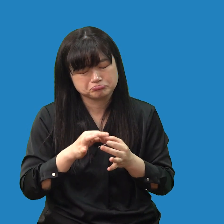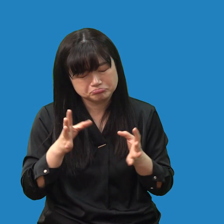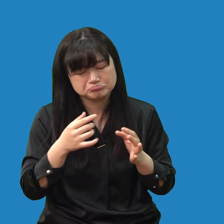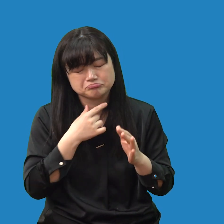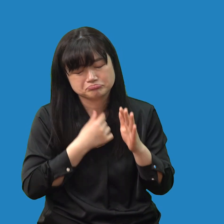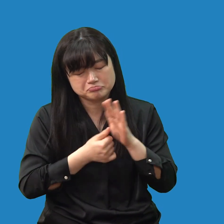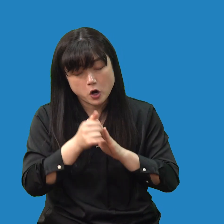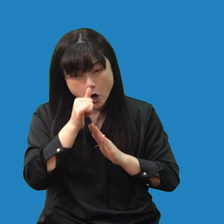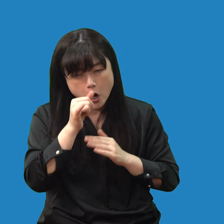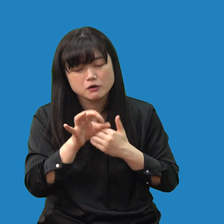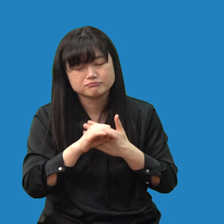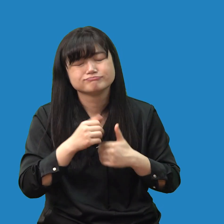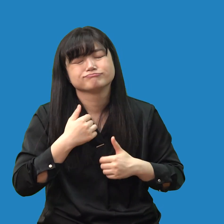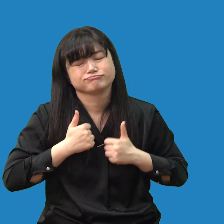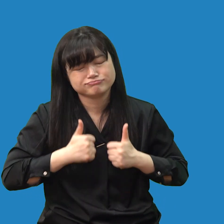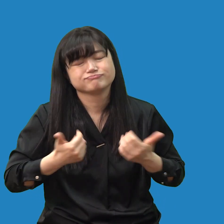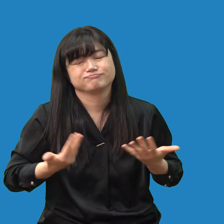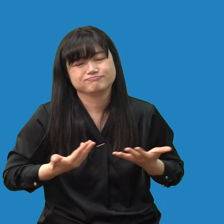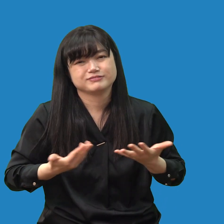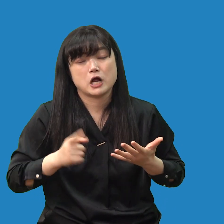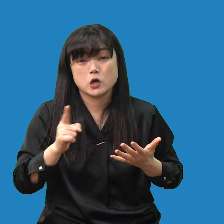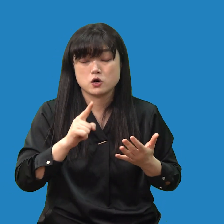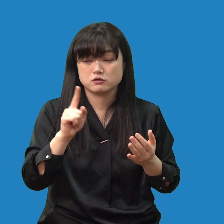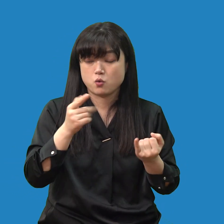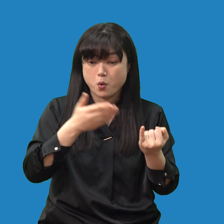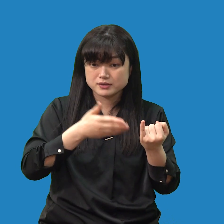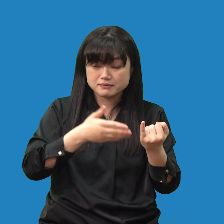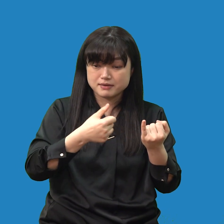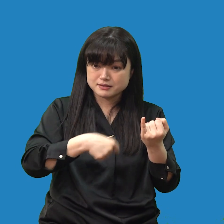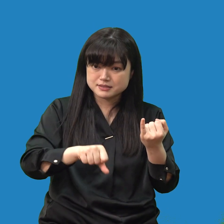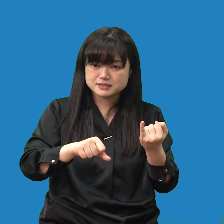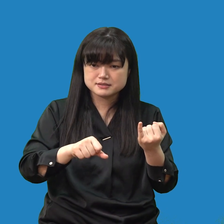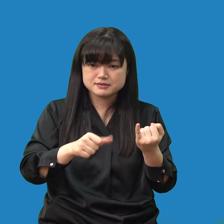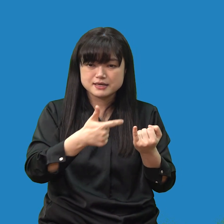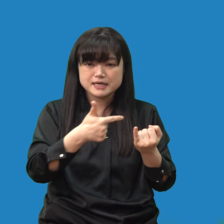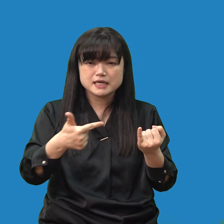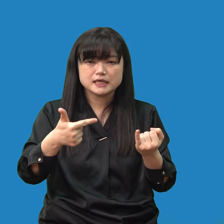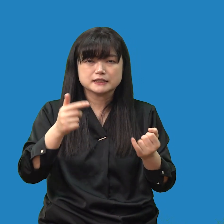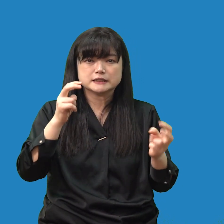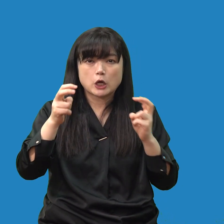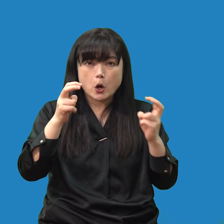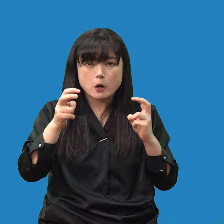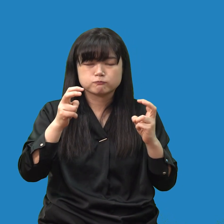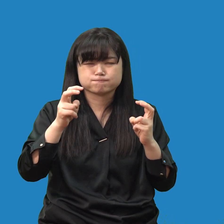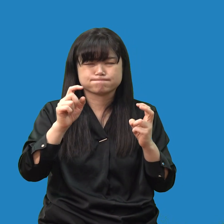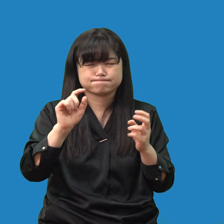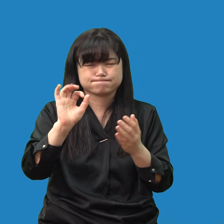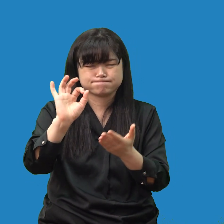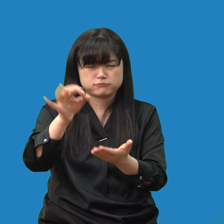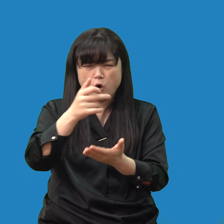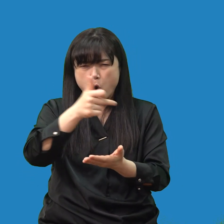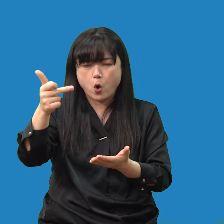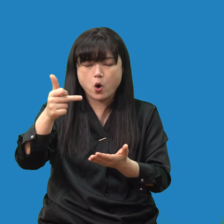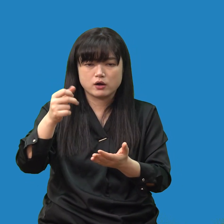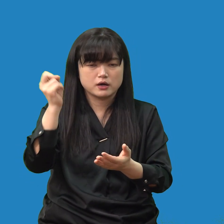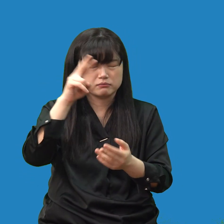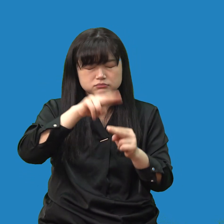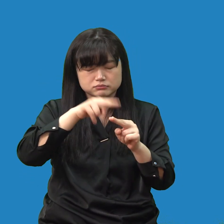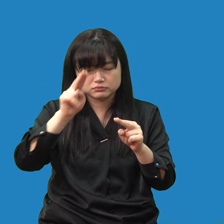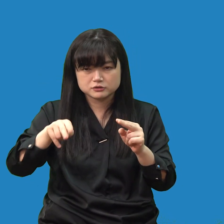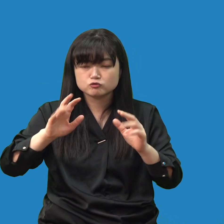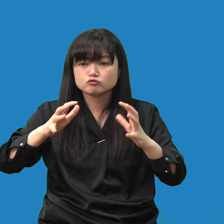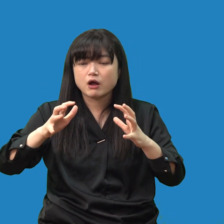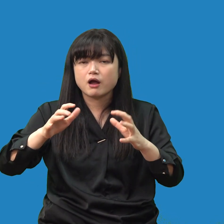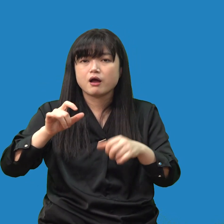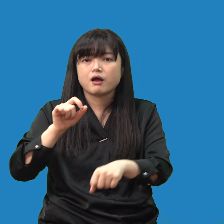열심히 일합니다. 한 권사님 아들이 대기업에서 높은 연봉을 받고 잘 나가다가 갑자기 퇴사하고